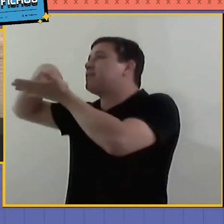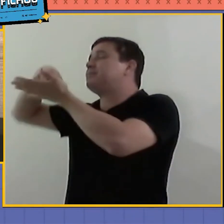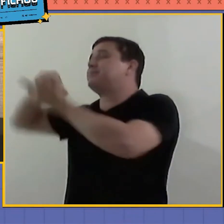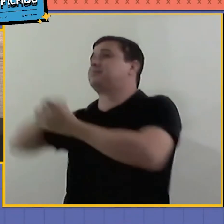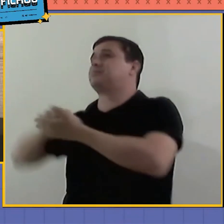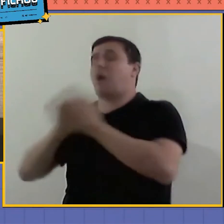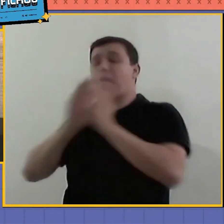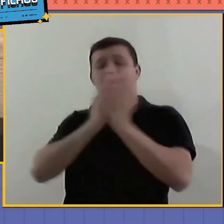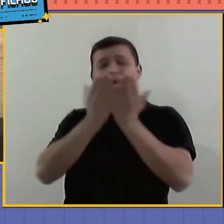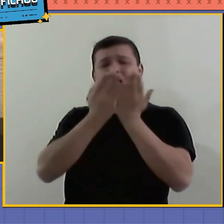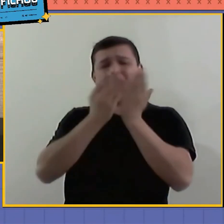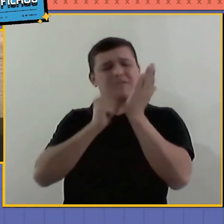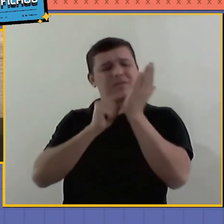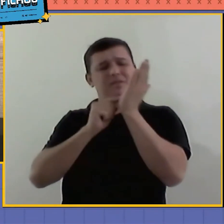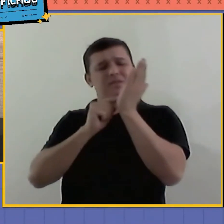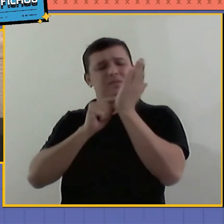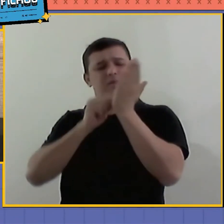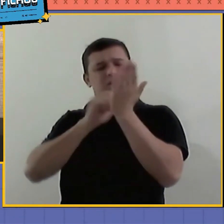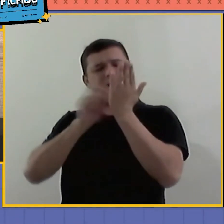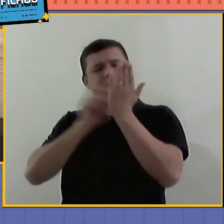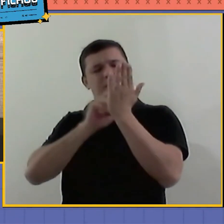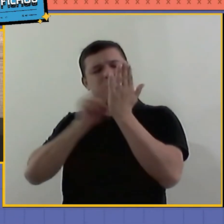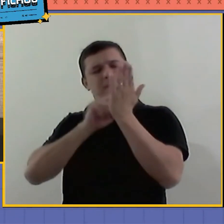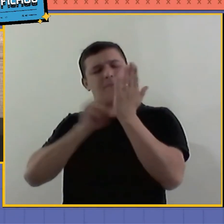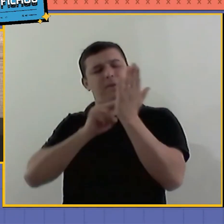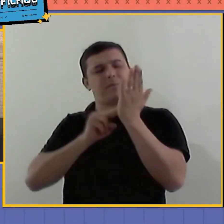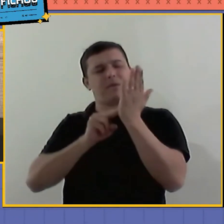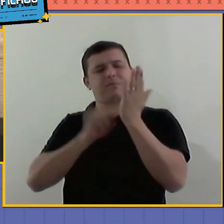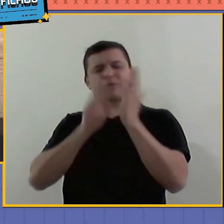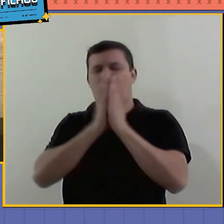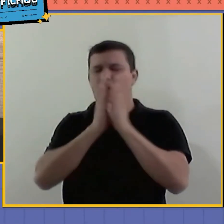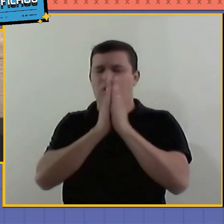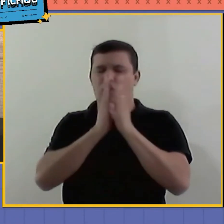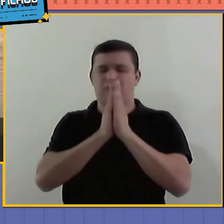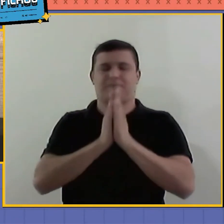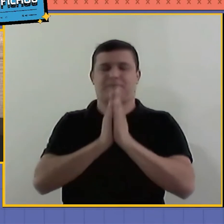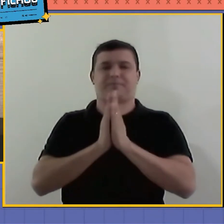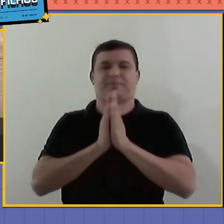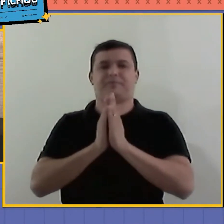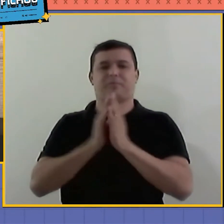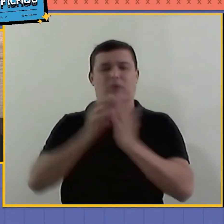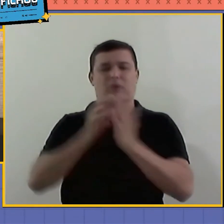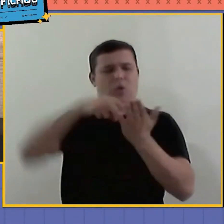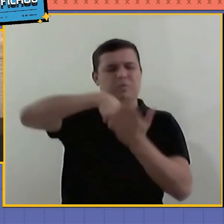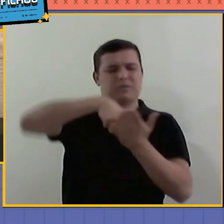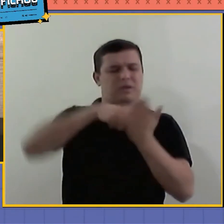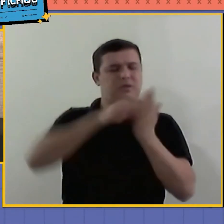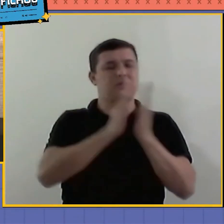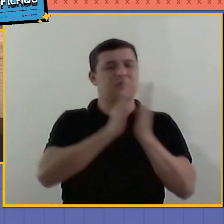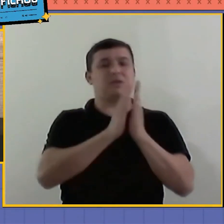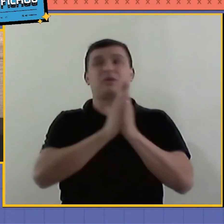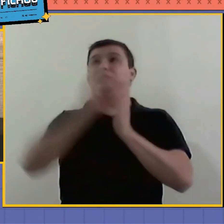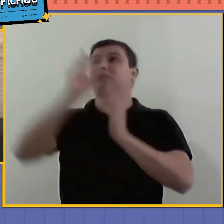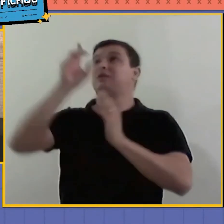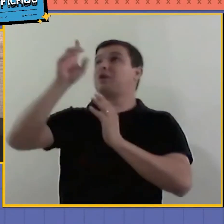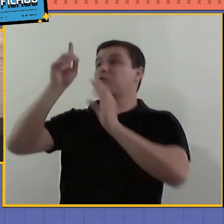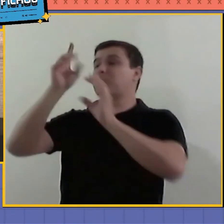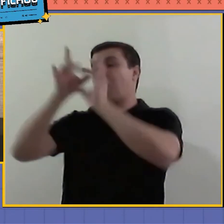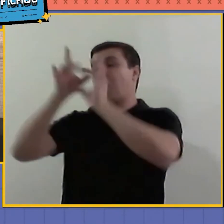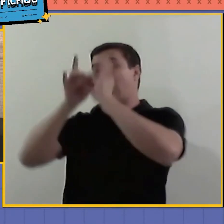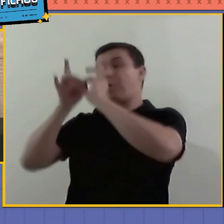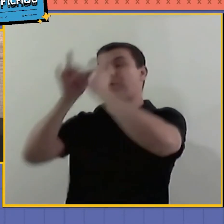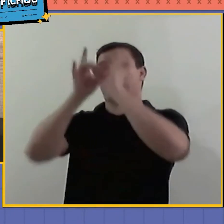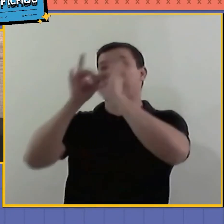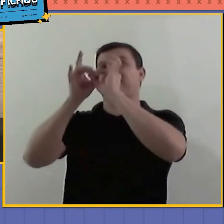palavra de Deus pega um versículo que você gosta e hora aquele Versículo ter comunhão com Deus deixa ele falar com Deus deixa ele deu e